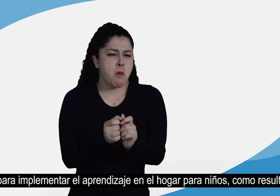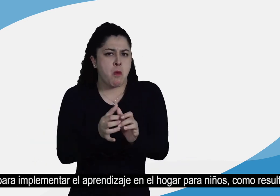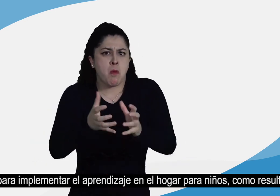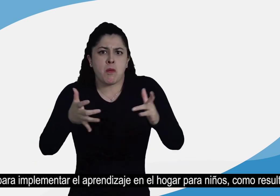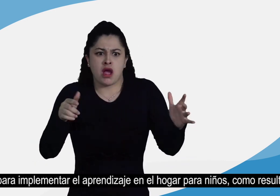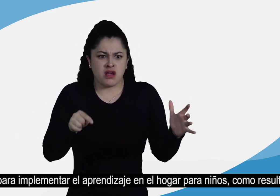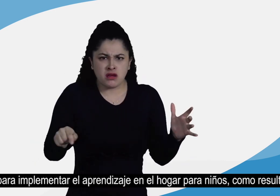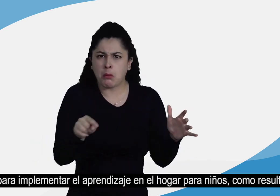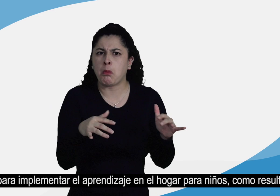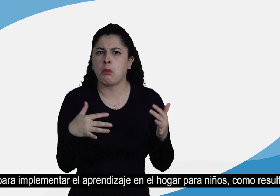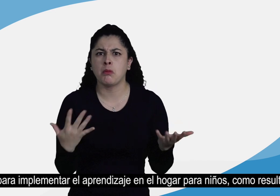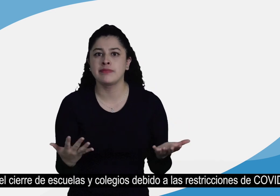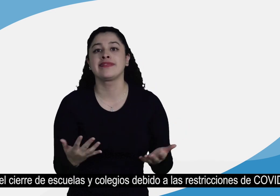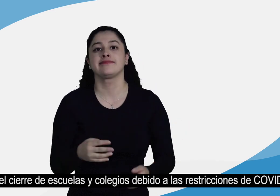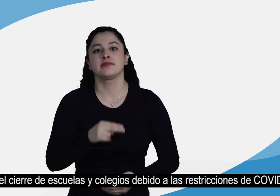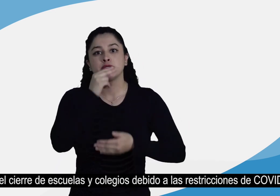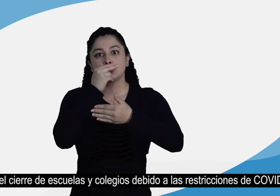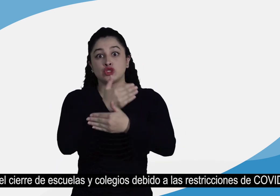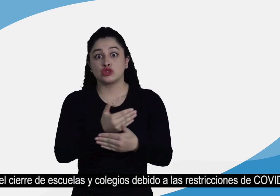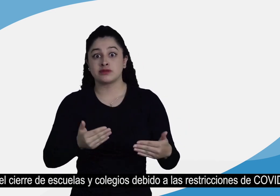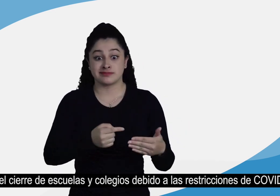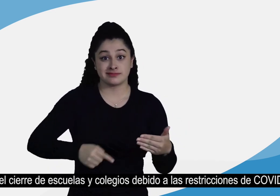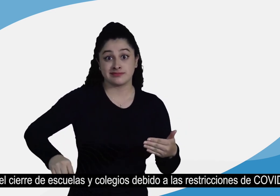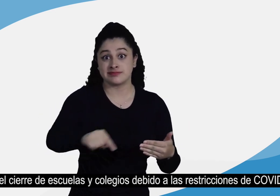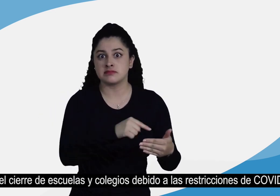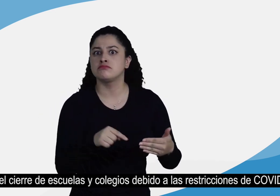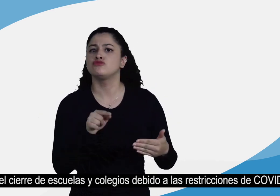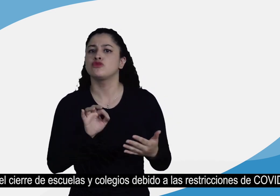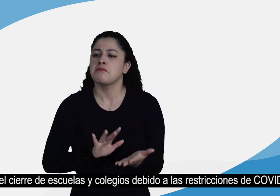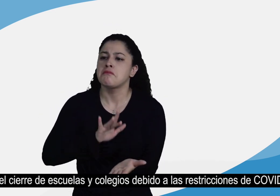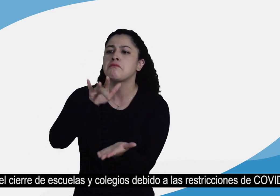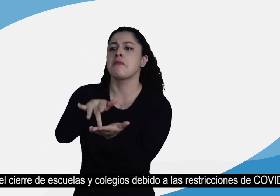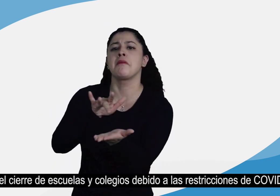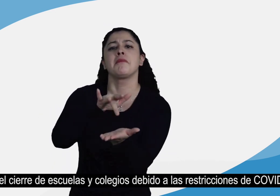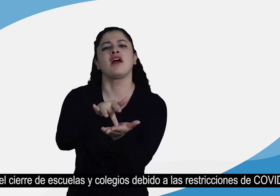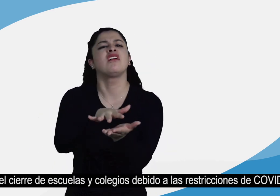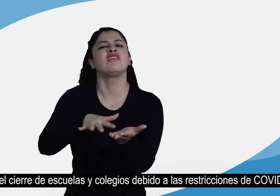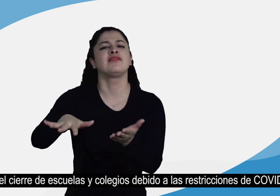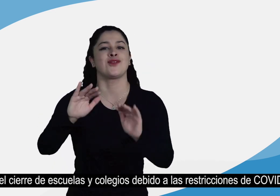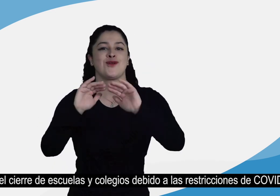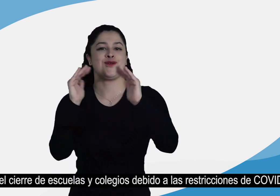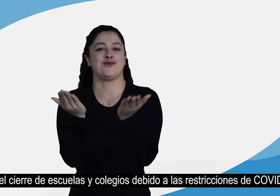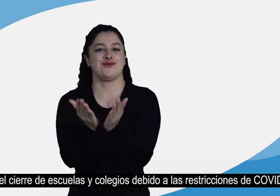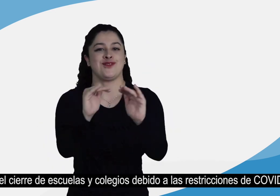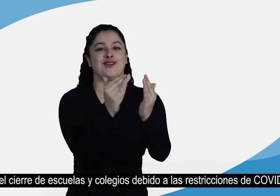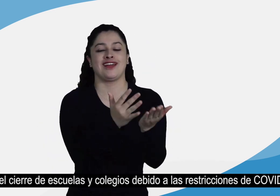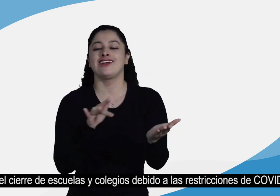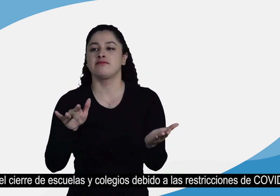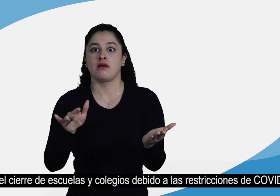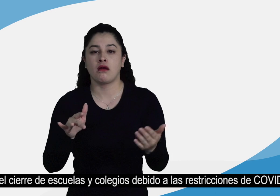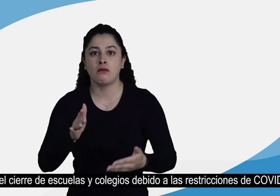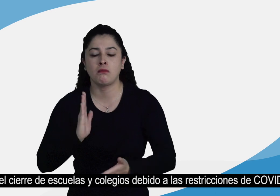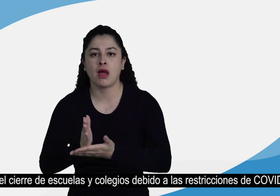Como resultado del cierre de escuelas y colegios debido a las restricciones de COVID-19